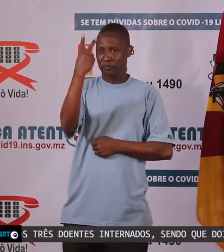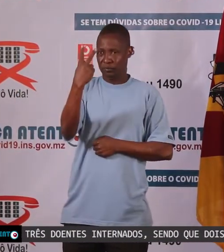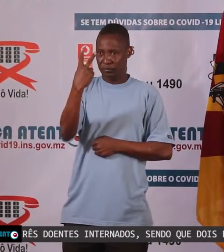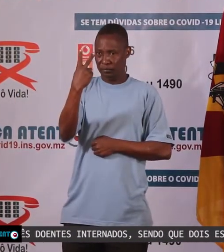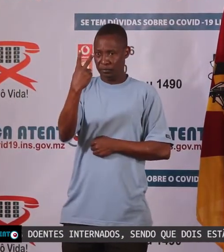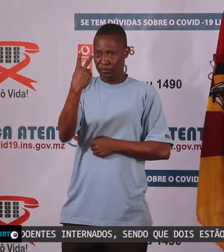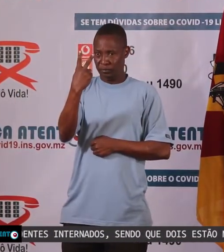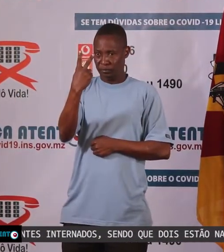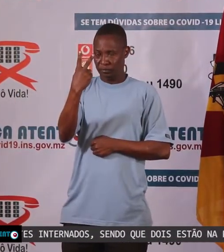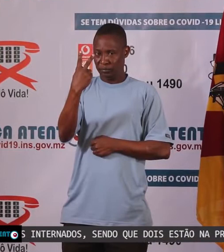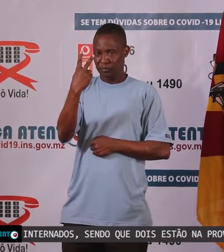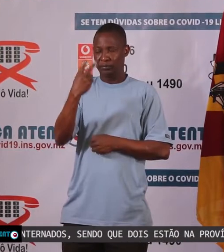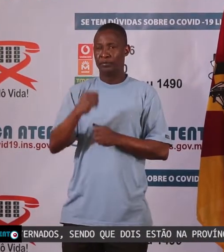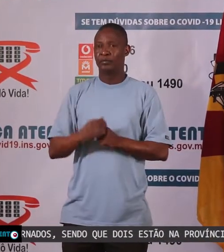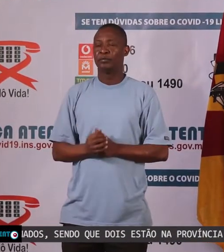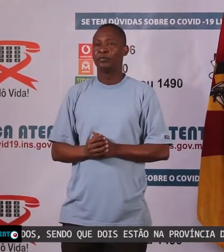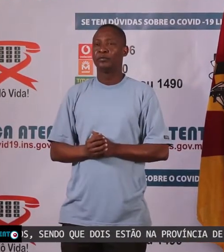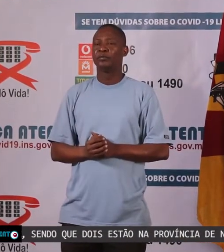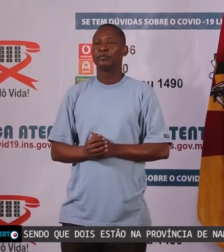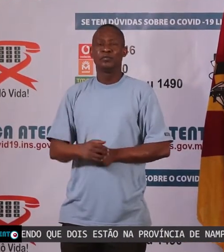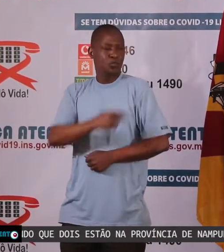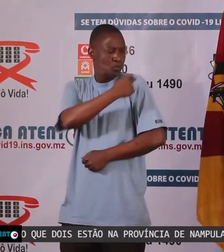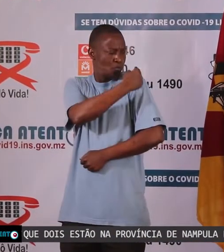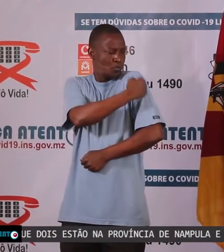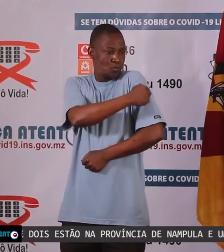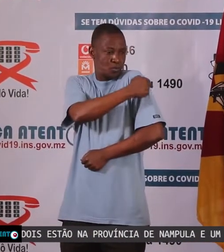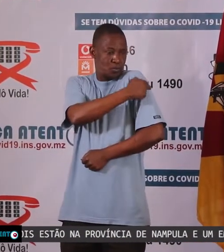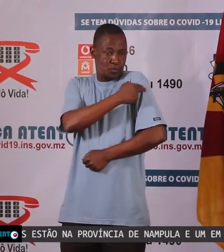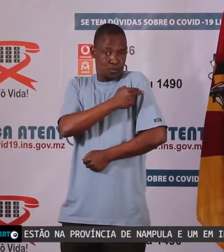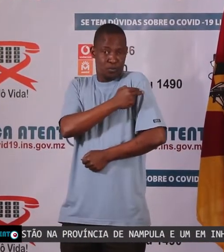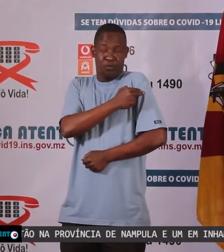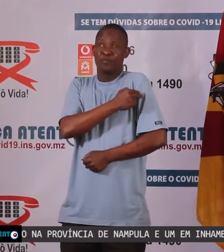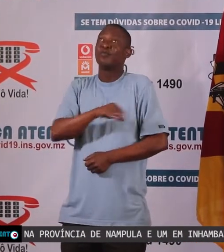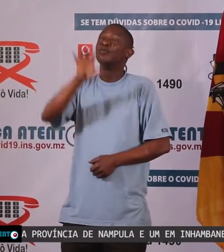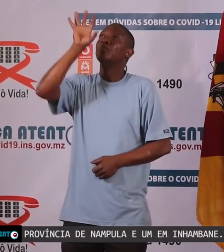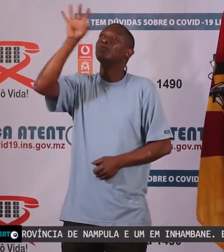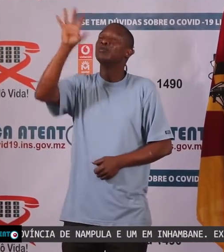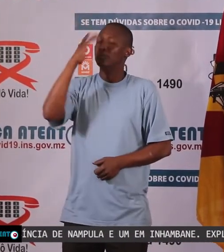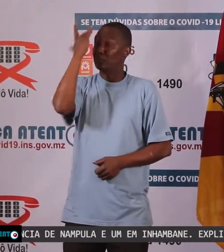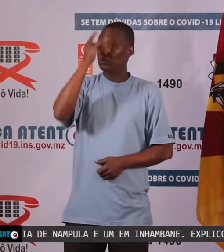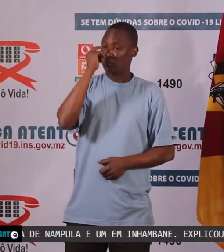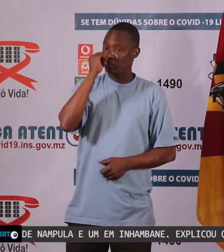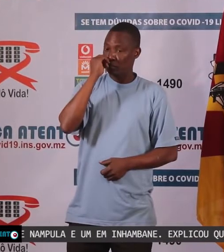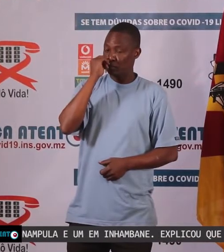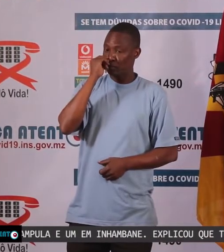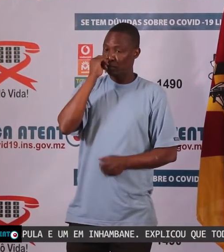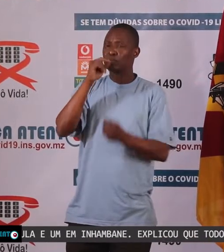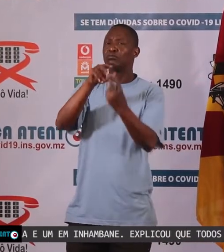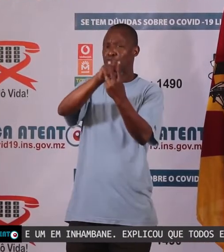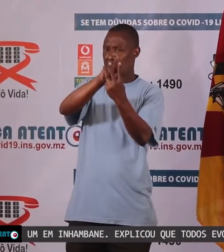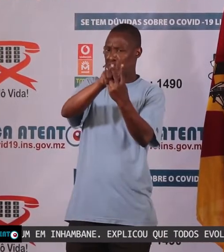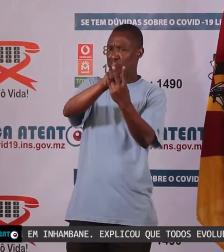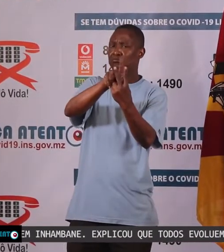dos nossos pacientes estão internados na província de Nampula. Todos encontram-se